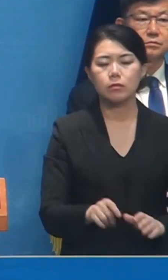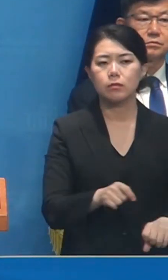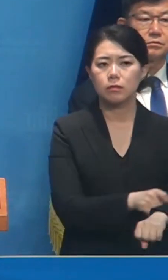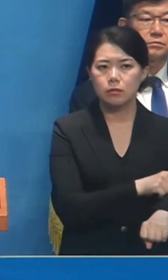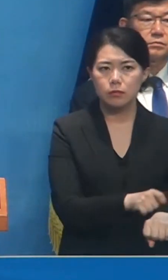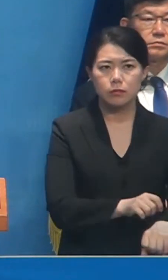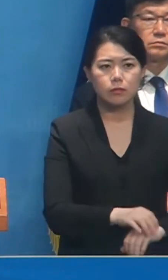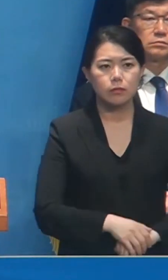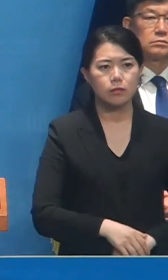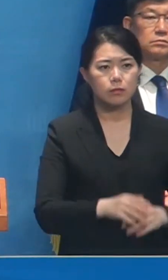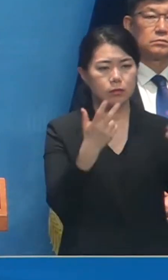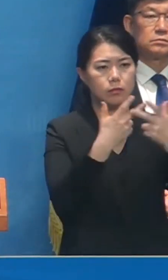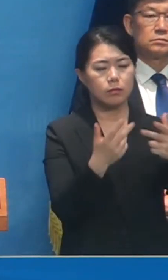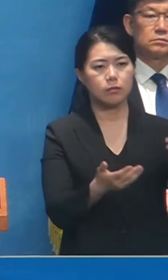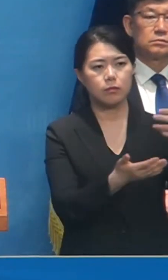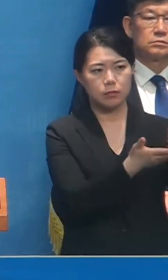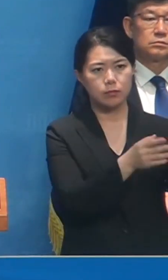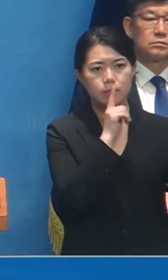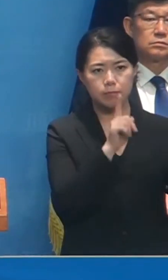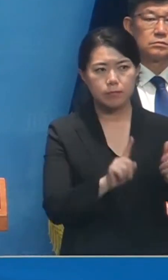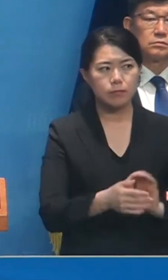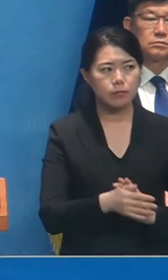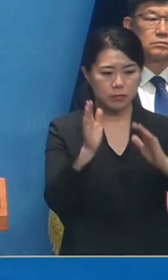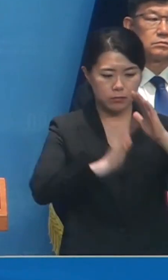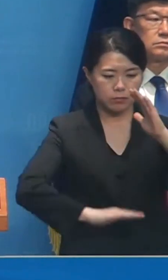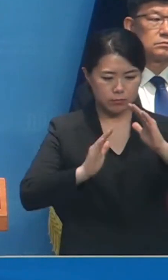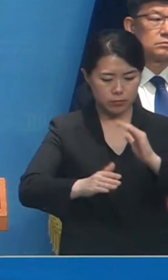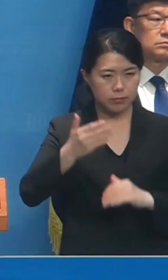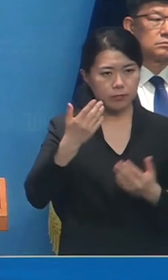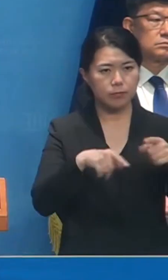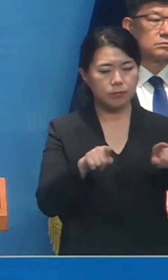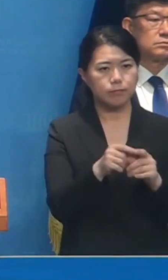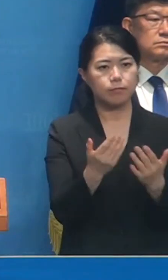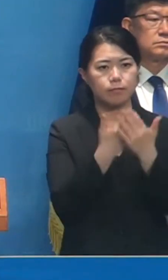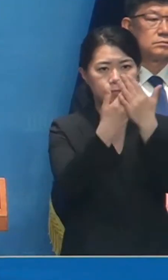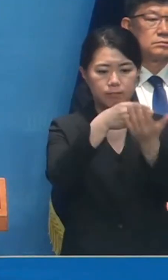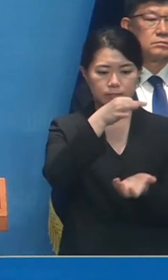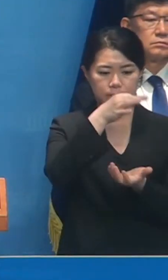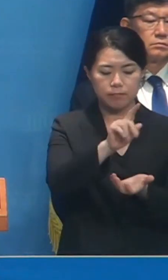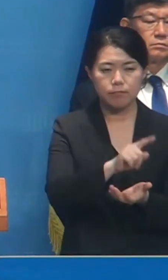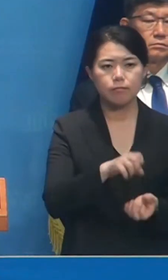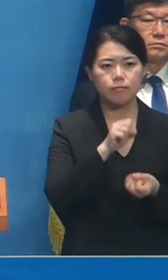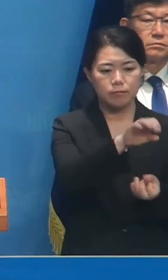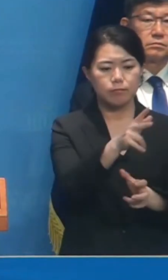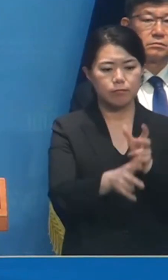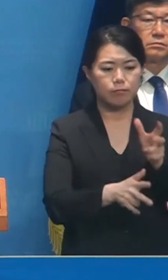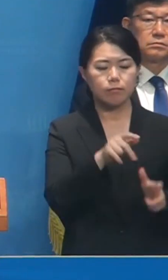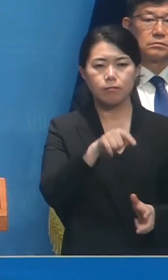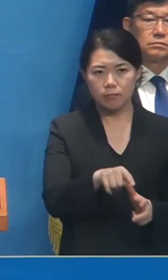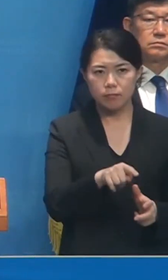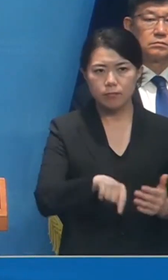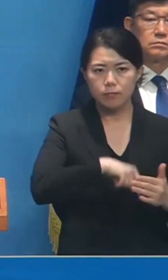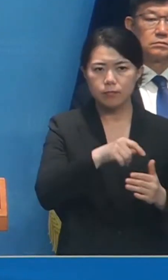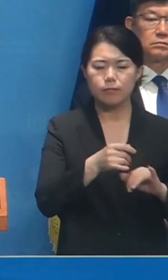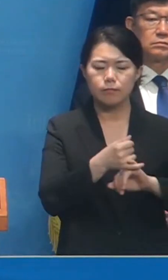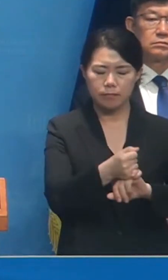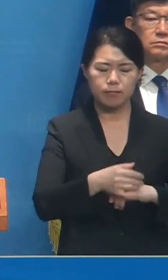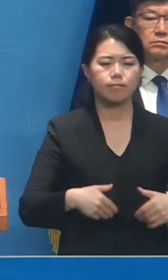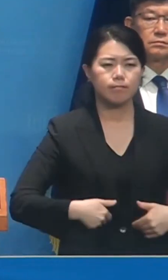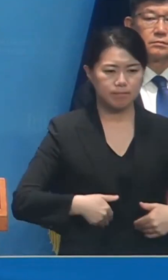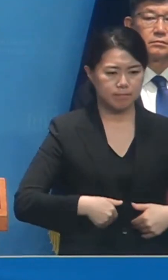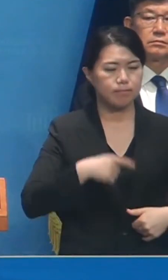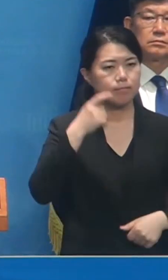특히 이재명 후보님께서 강조하시는 공정과 상생의 가치가 택배 산업 현장에 절실히